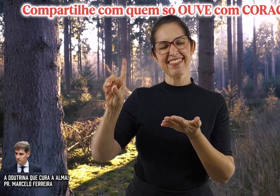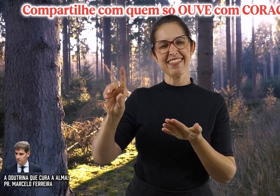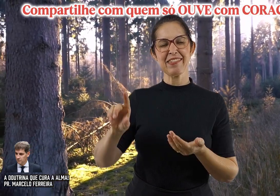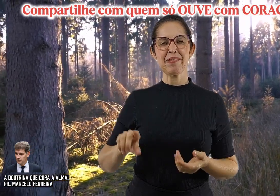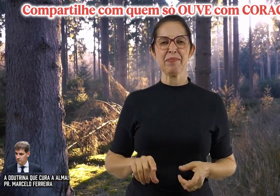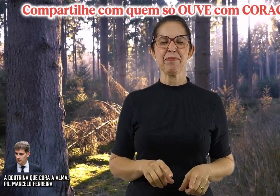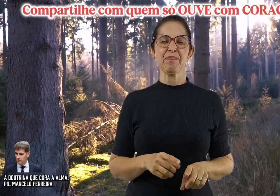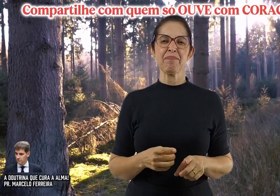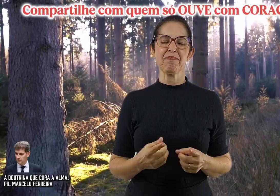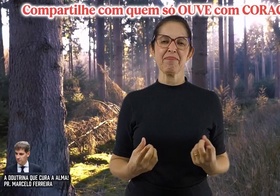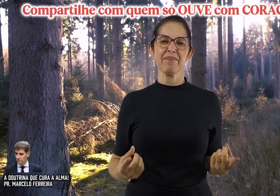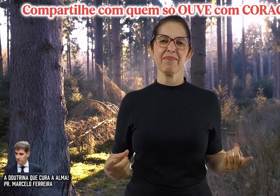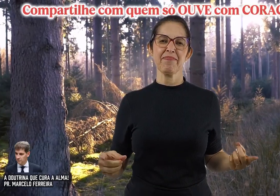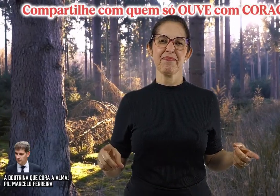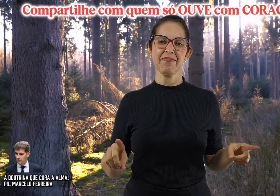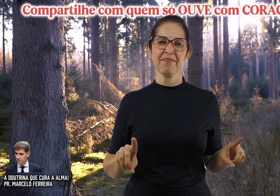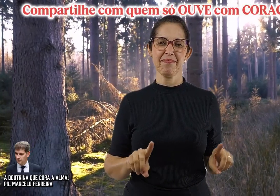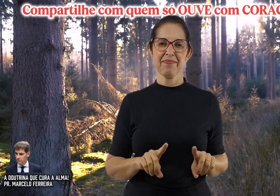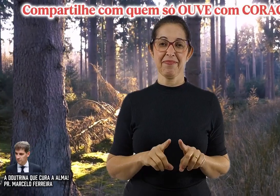suas irmãs,